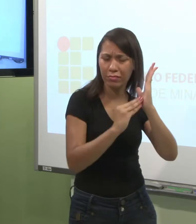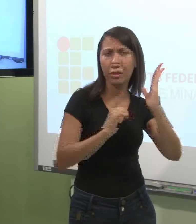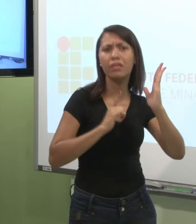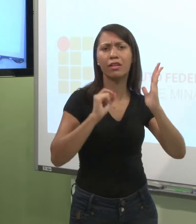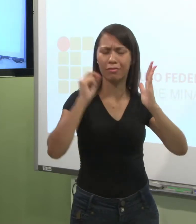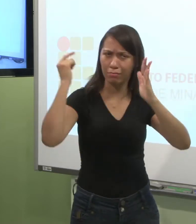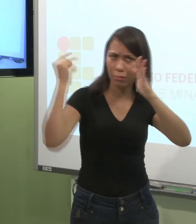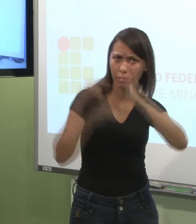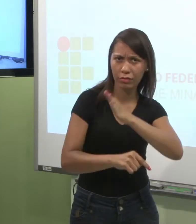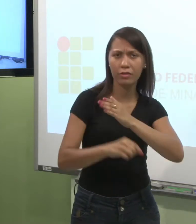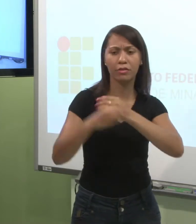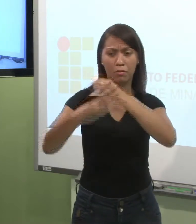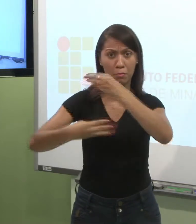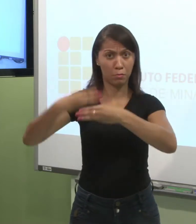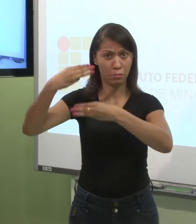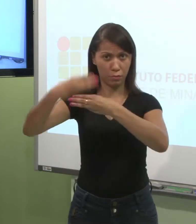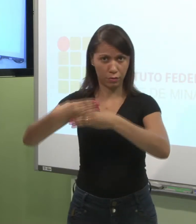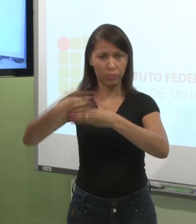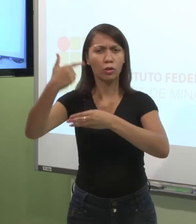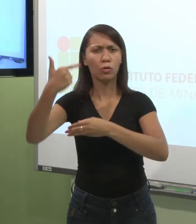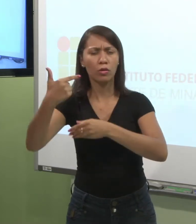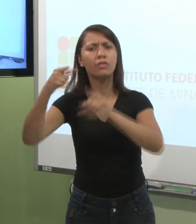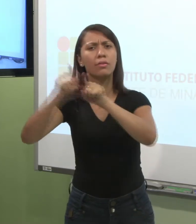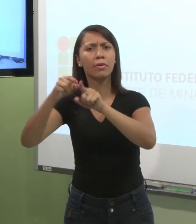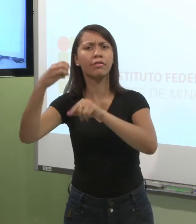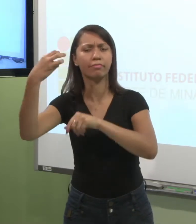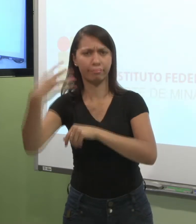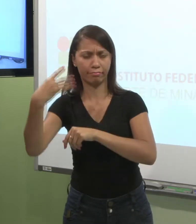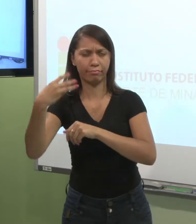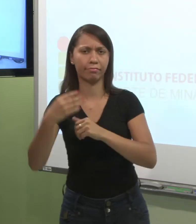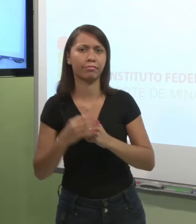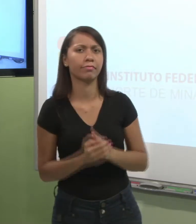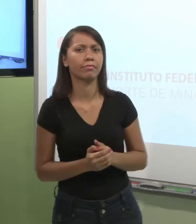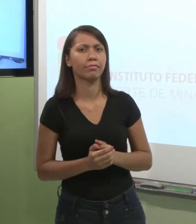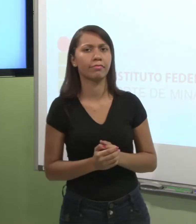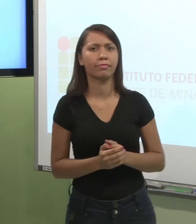posteriormente aprofundados no módulo de Língua Portuguesa 2 e 3.